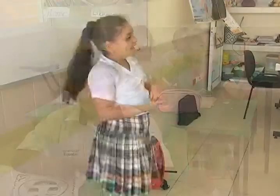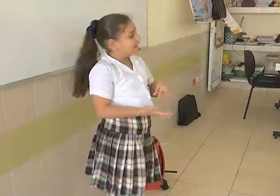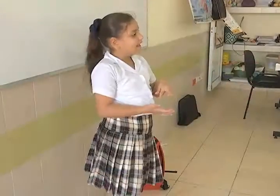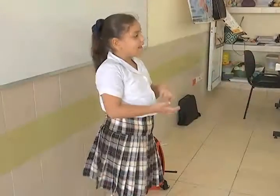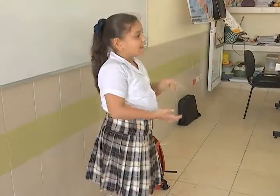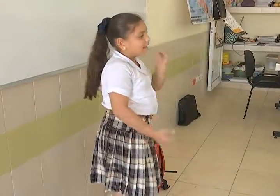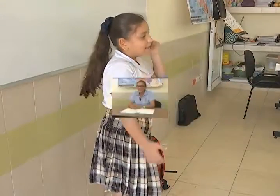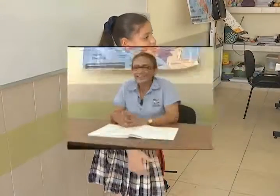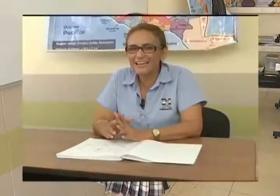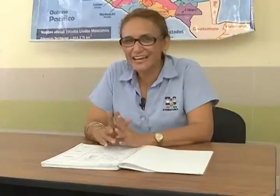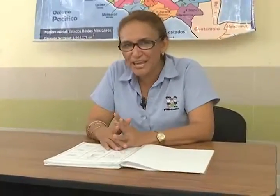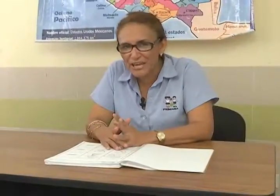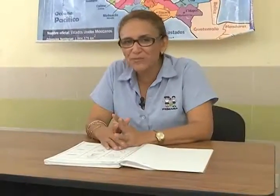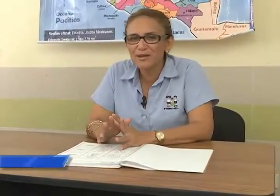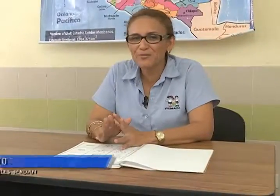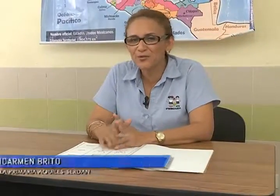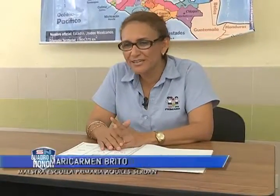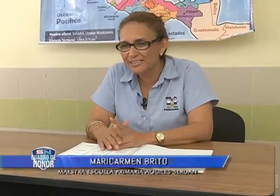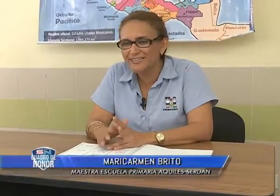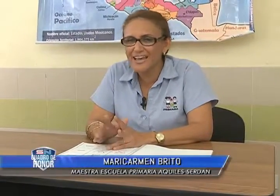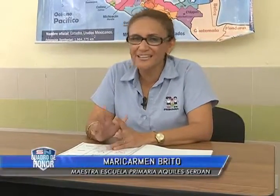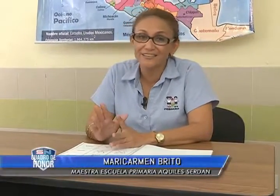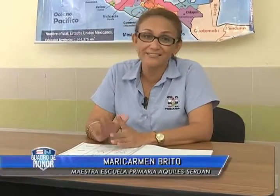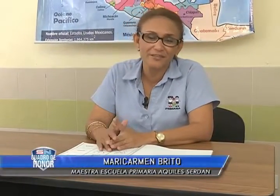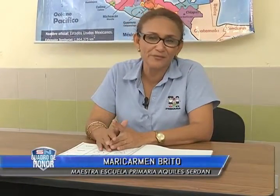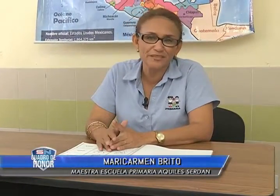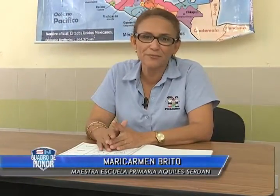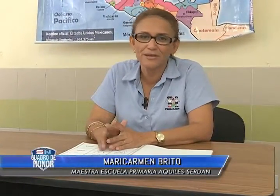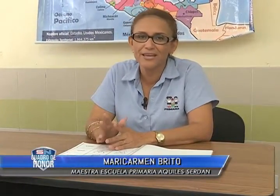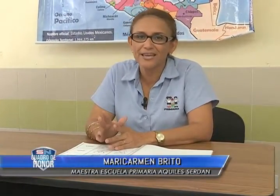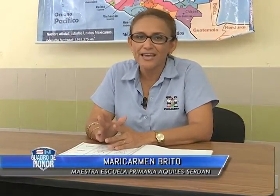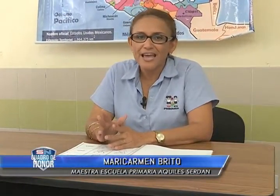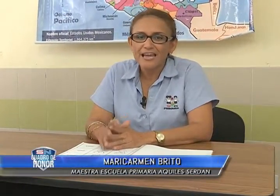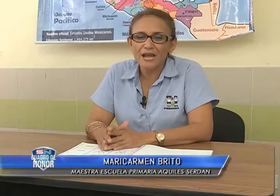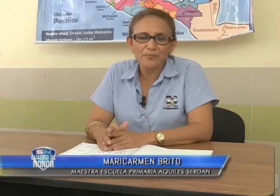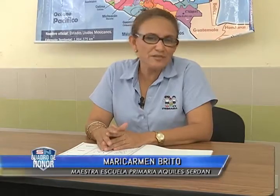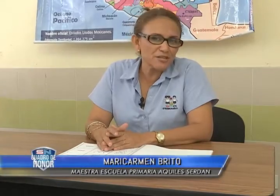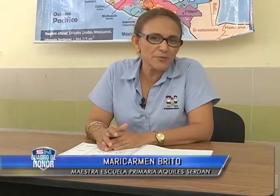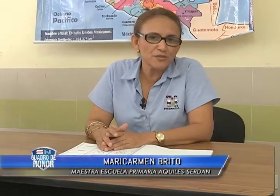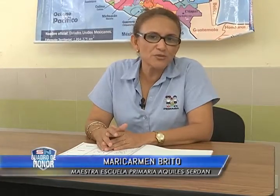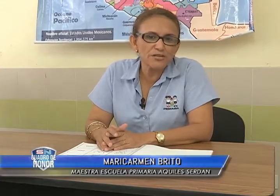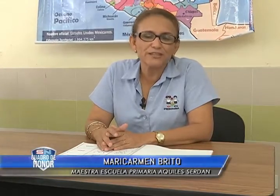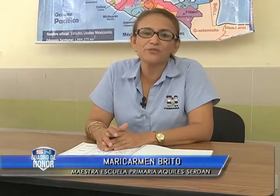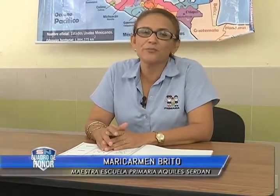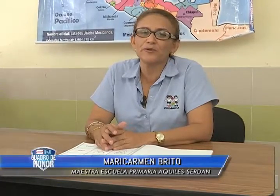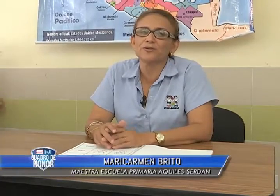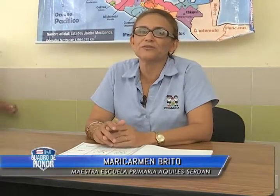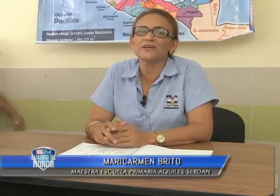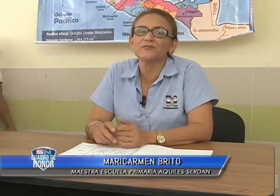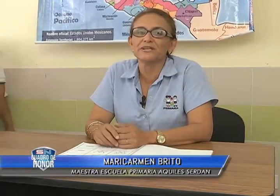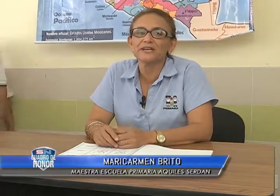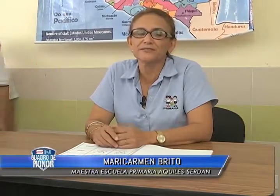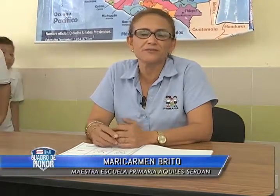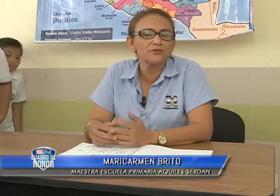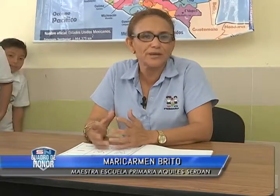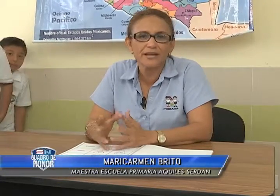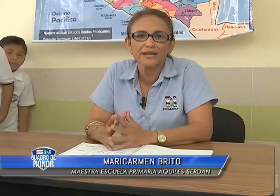lenguaje. Increíble, bonita, indescriptible, que al principio es un reto, pero termina con una gran